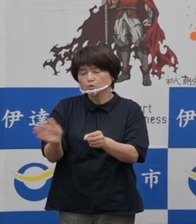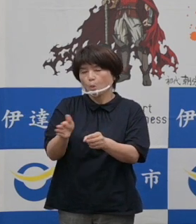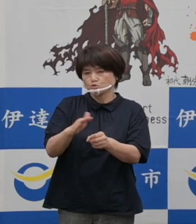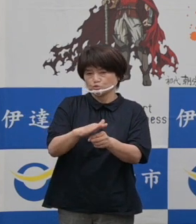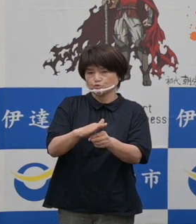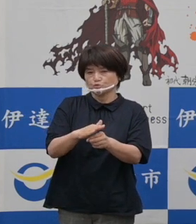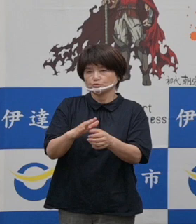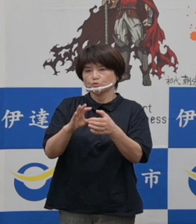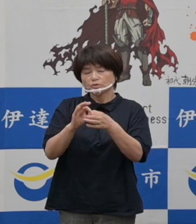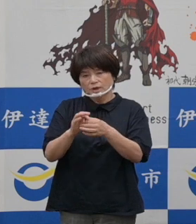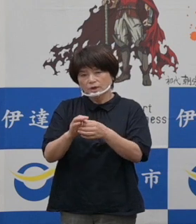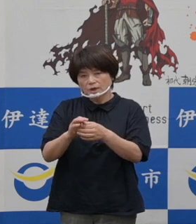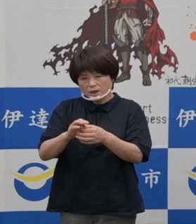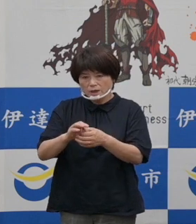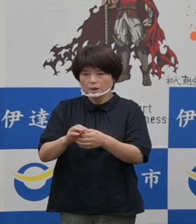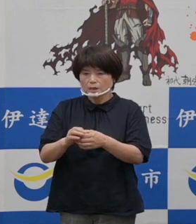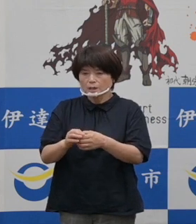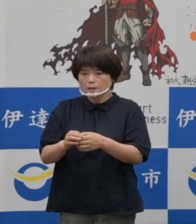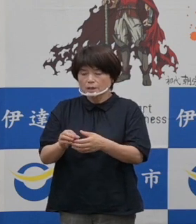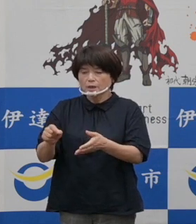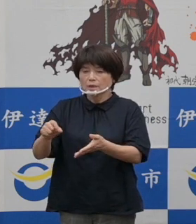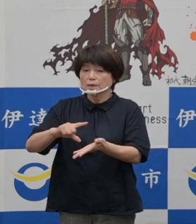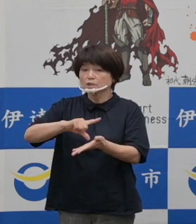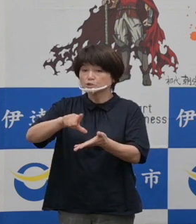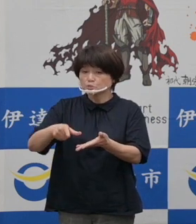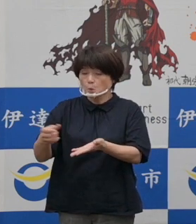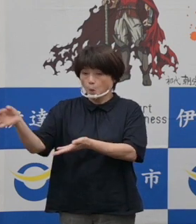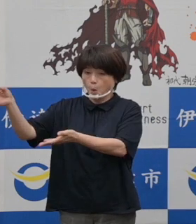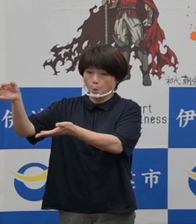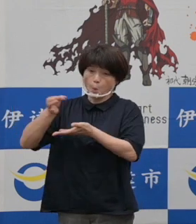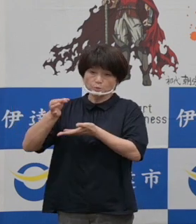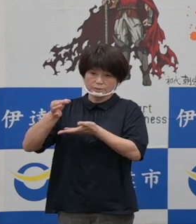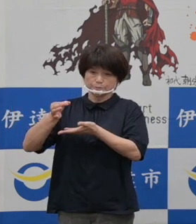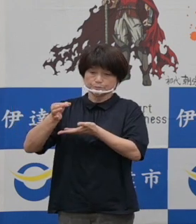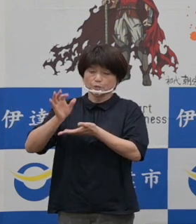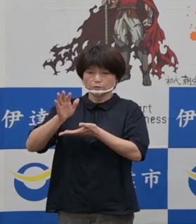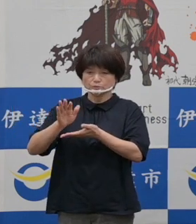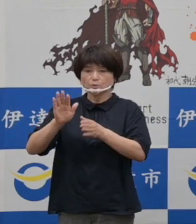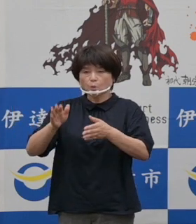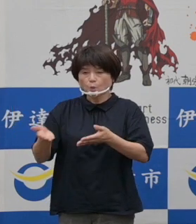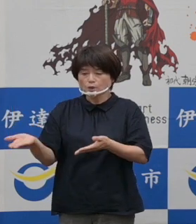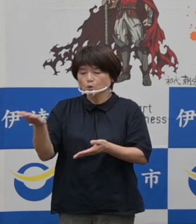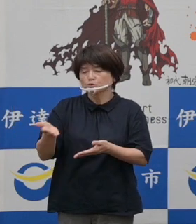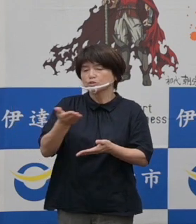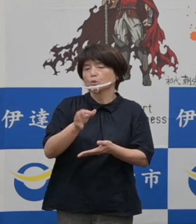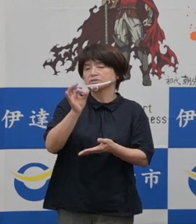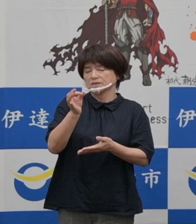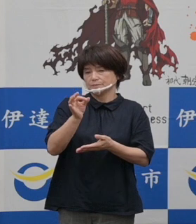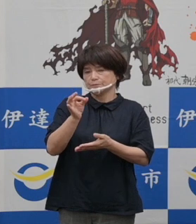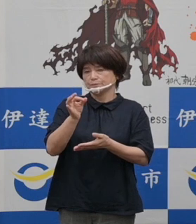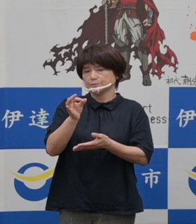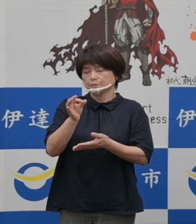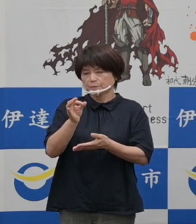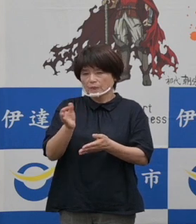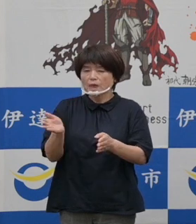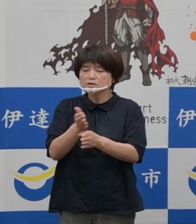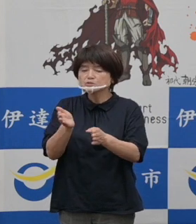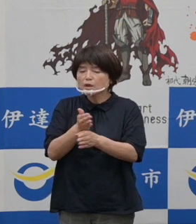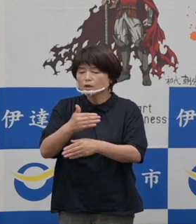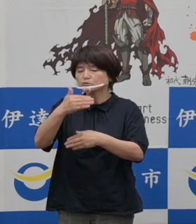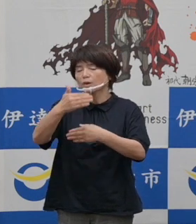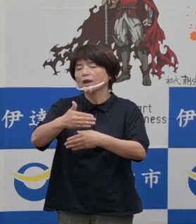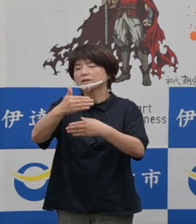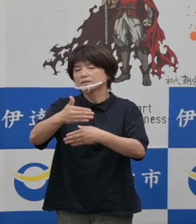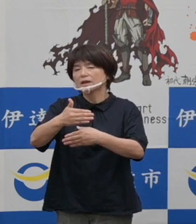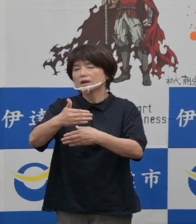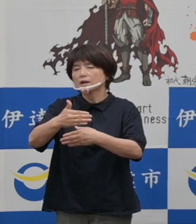が、地方創生臨時交付金の国からの交付、あと今回の繰越金を入れまして、当面、財政の